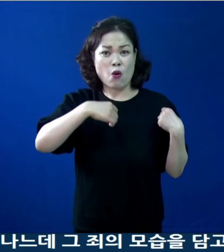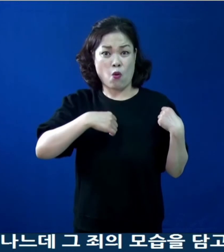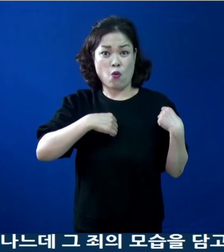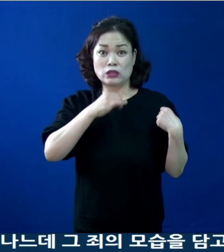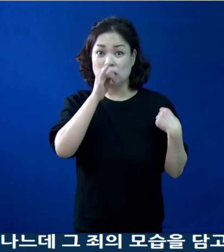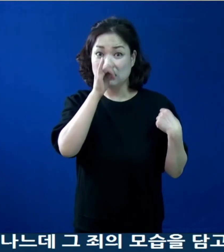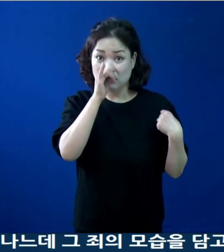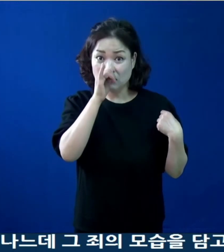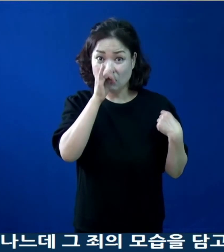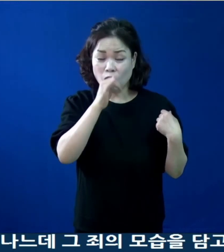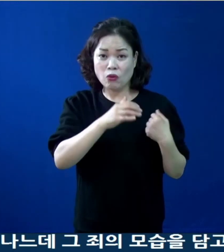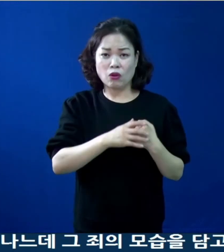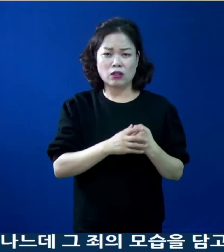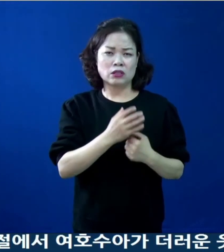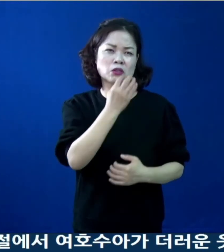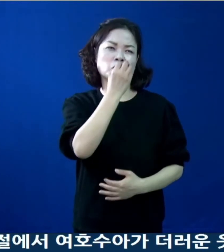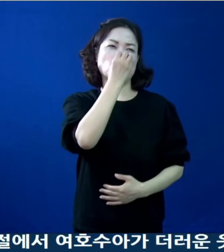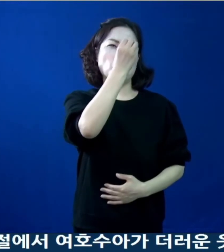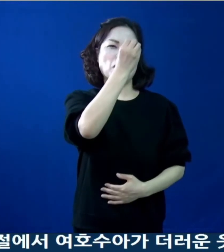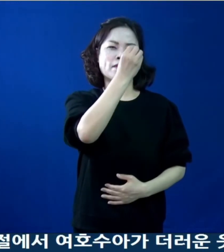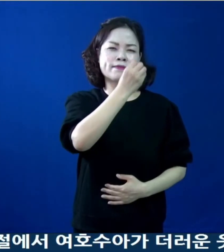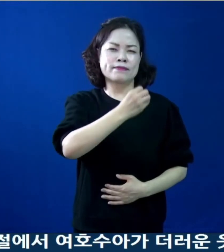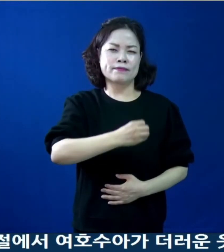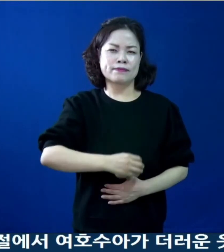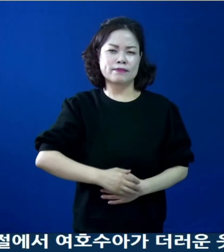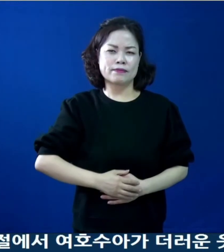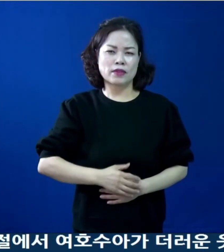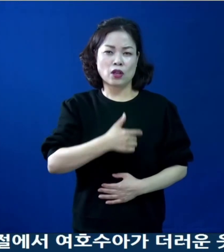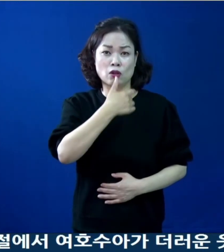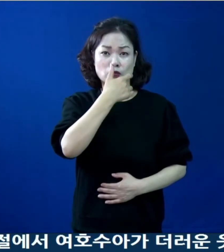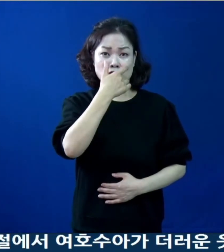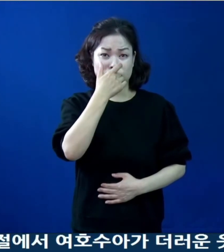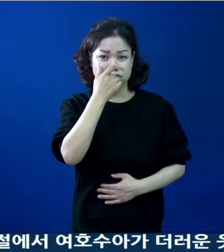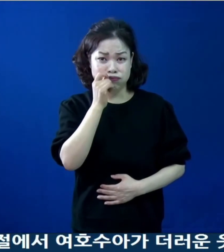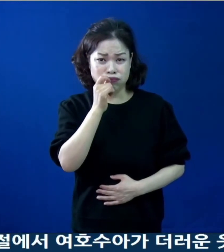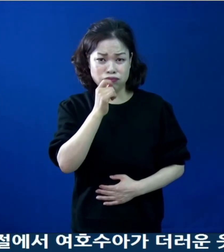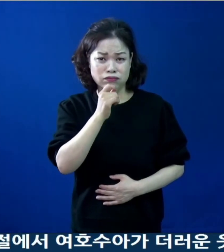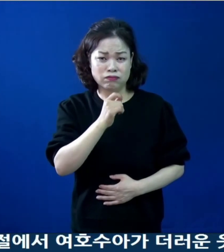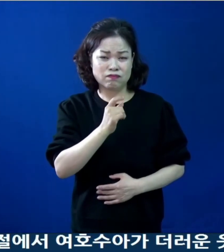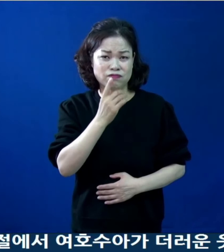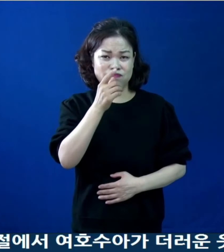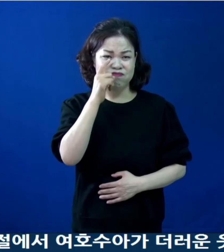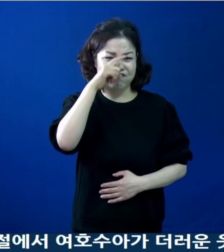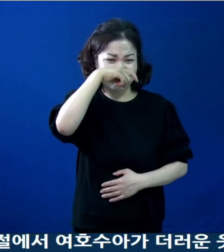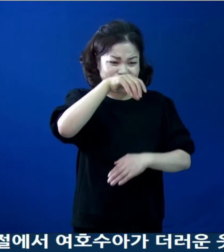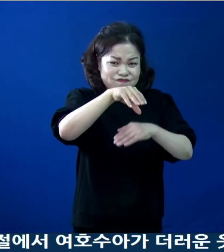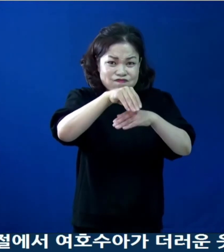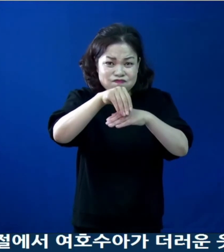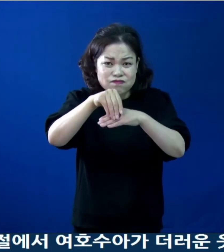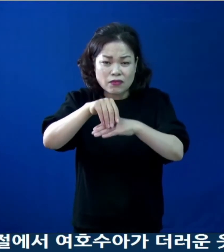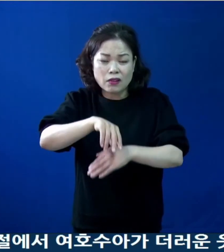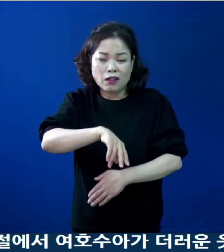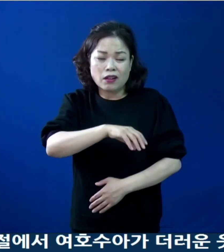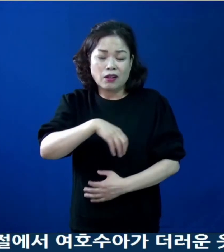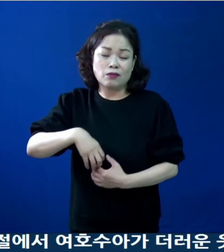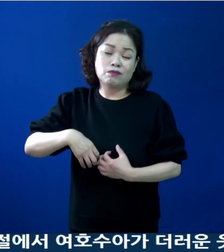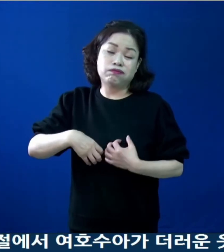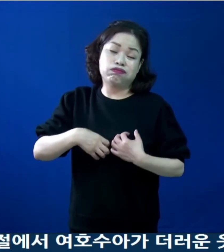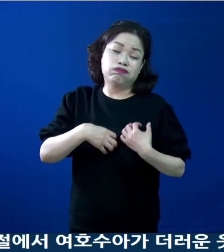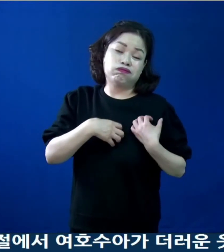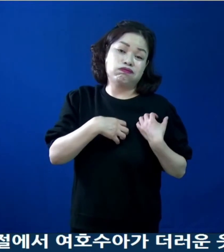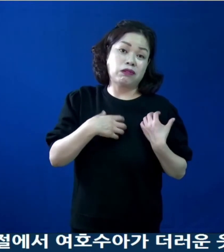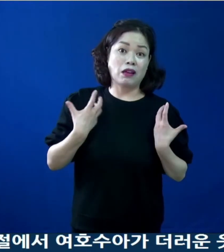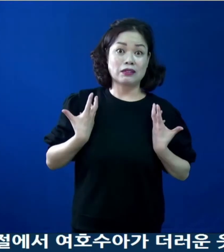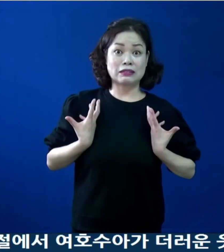있죠. 교만, 부족, 오염, 나태,